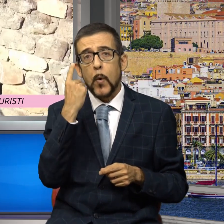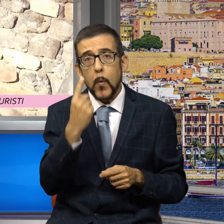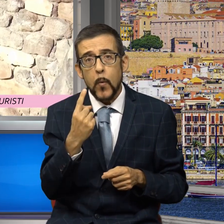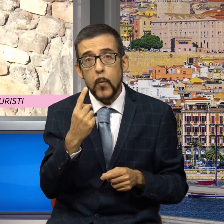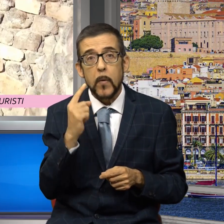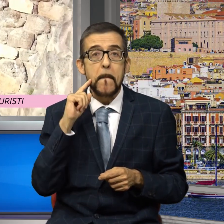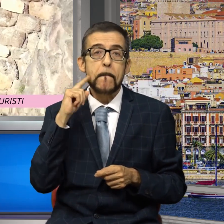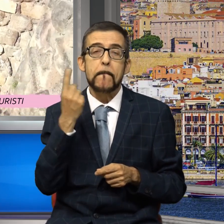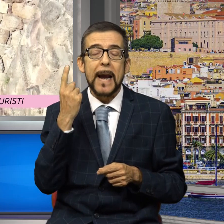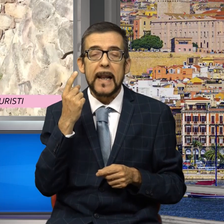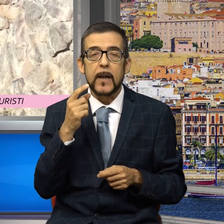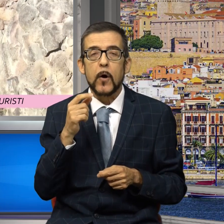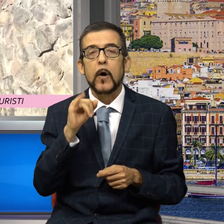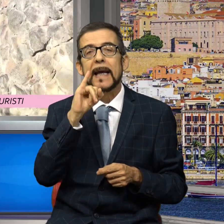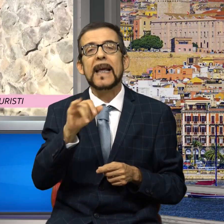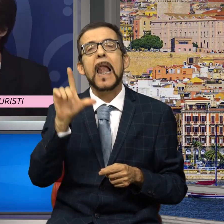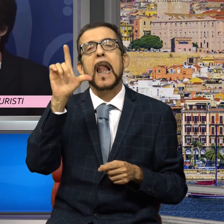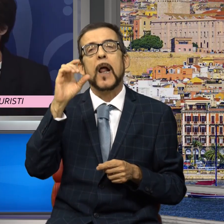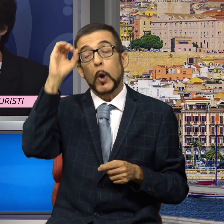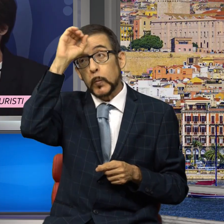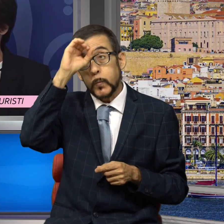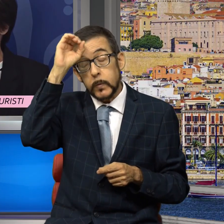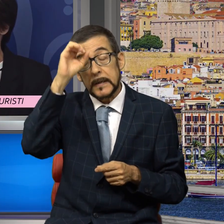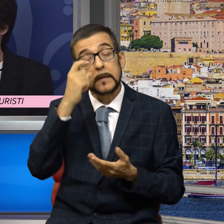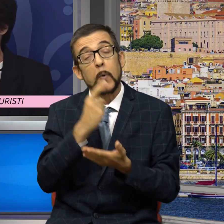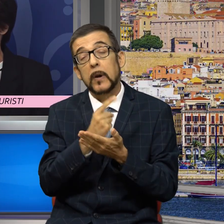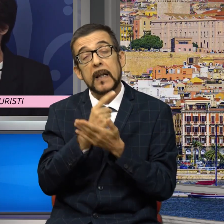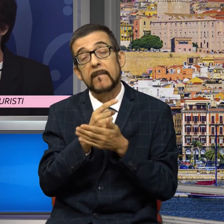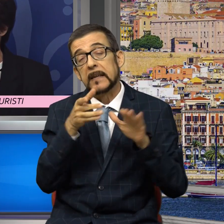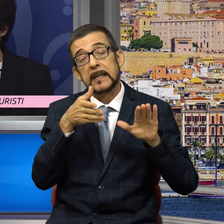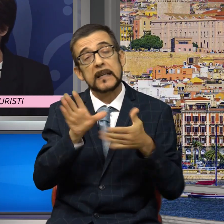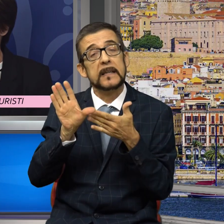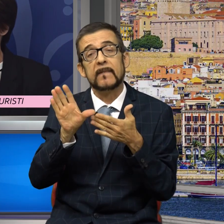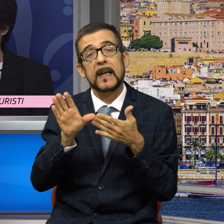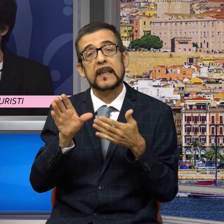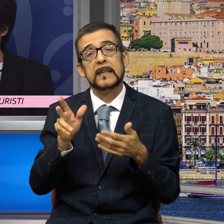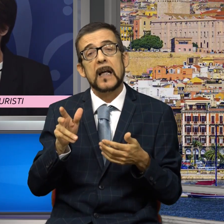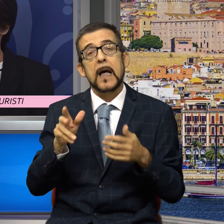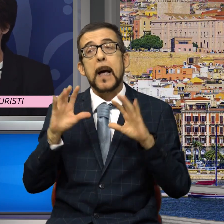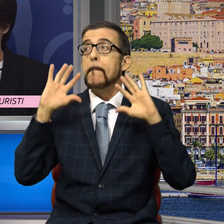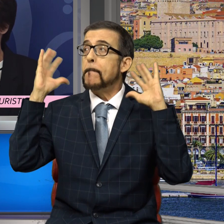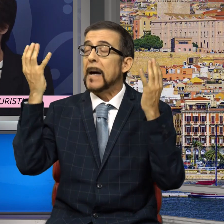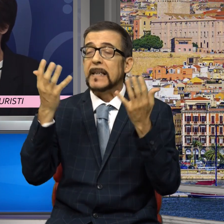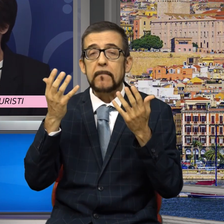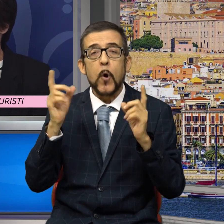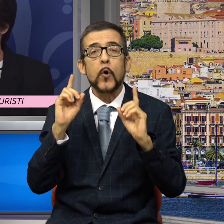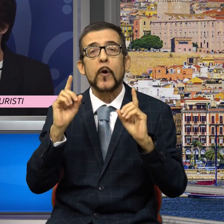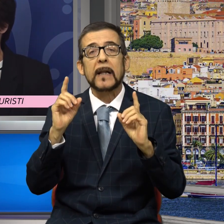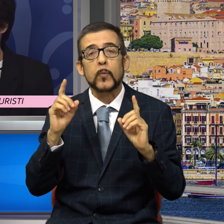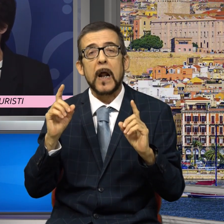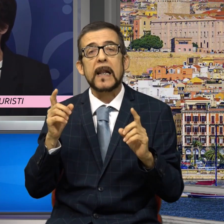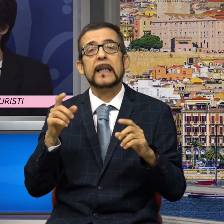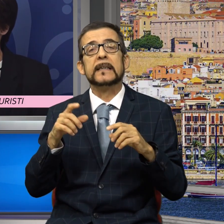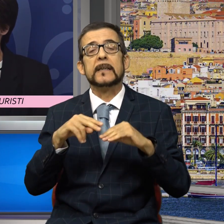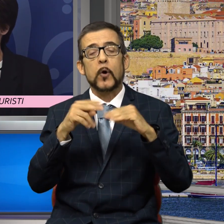meglio. Il turismo deve essere tutela del patrimonio naturalistico, culturale, archeologico del